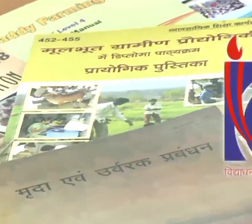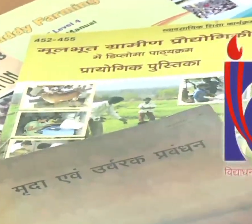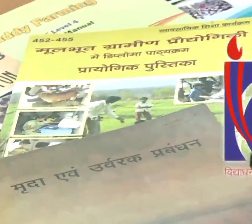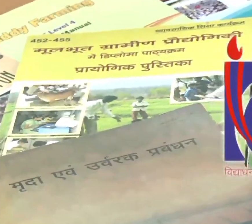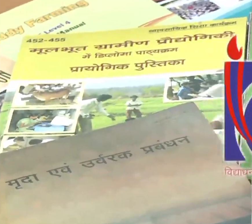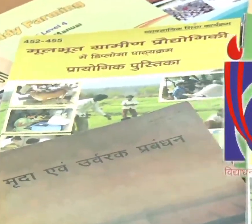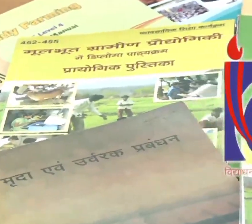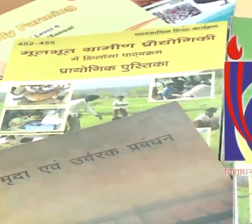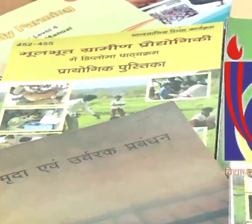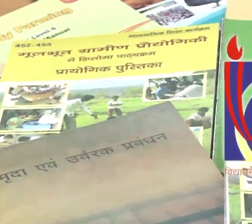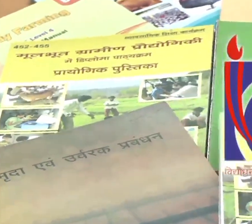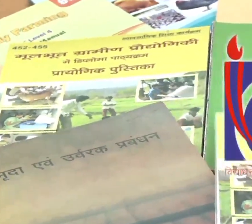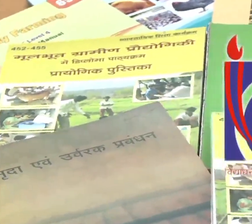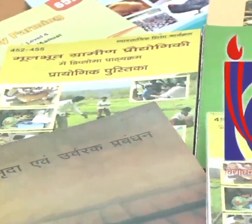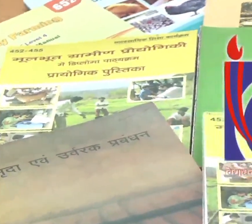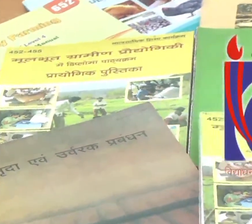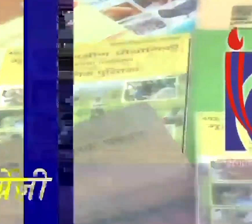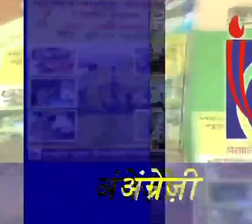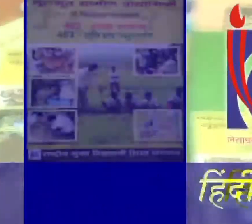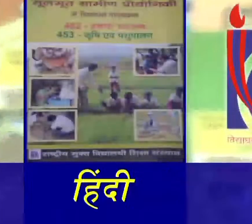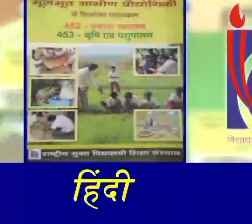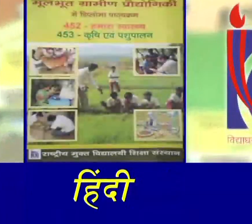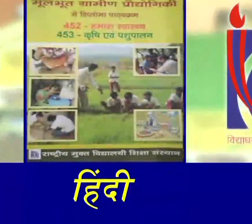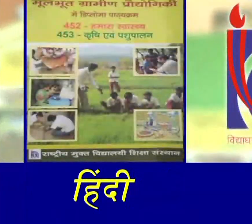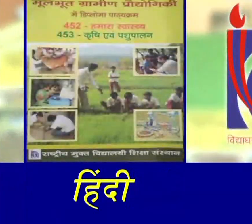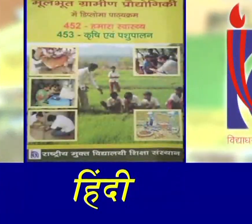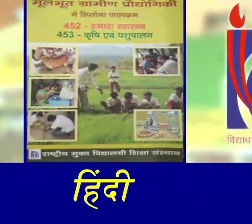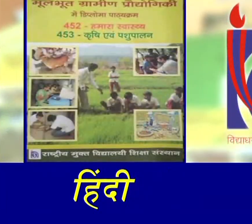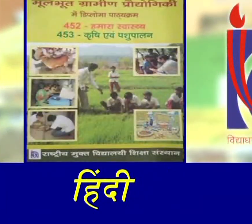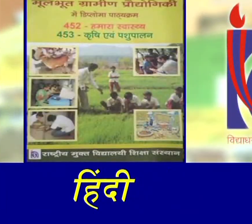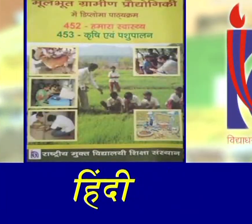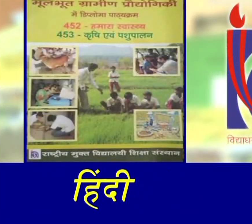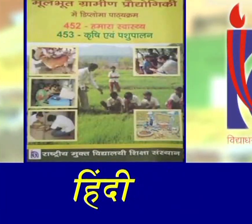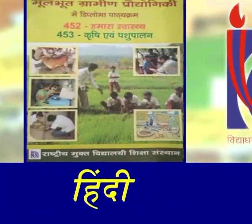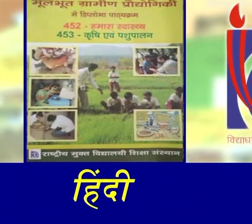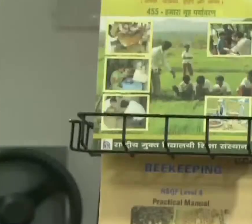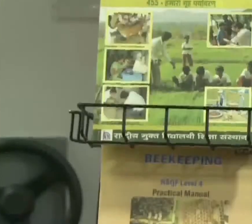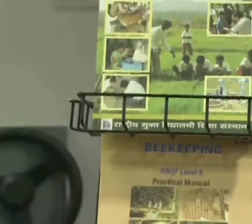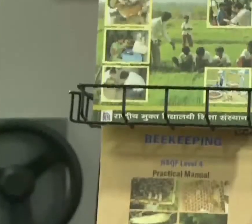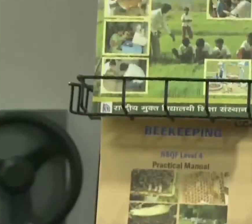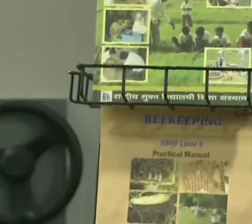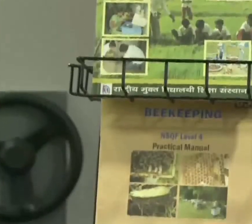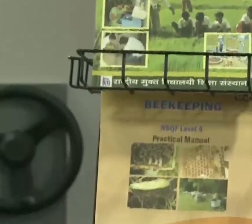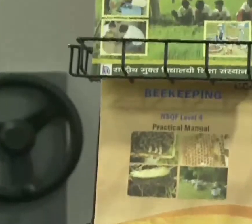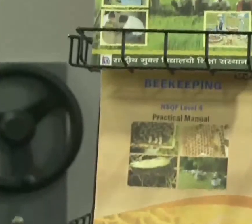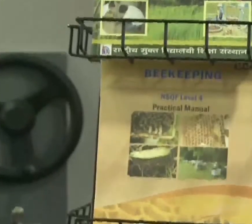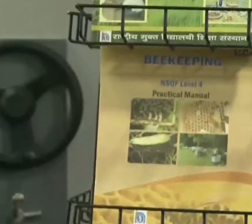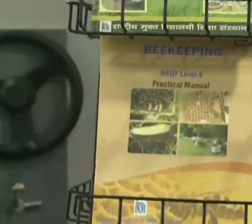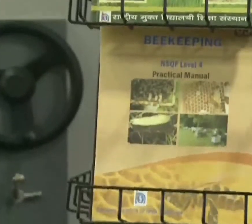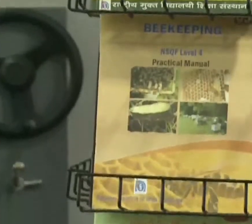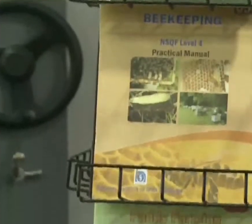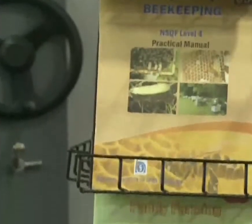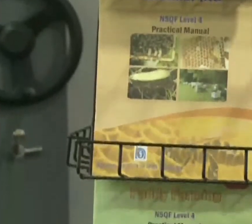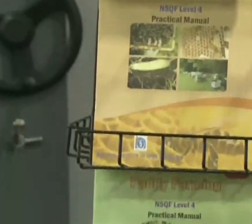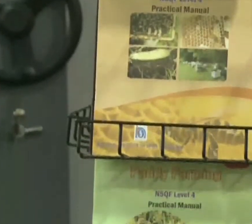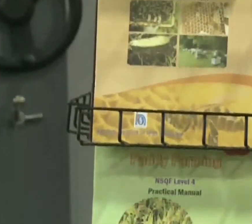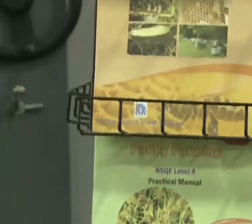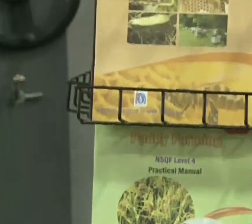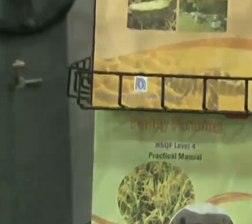पाठ्यक्रम के निर्देश का माध्यम हिंदी और अंग्रेजी भाषा है। क्षेत्रीय मांग के अनुसार हम किताबों को क्षेत्रीय भाषा